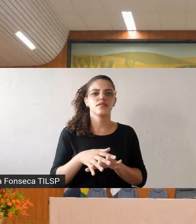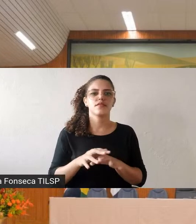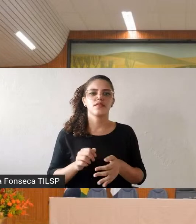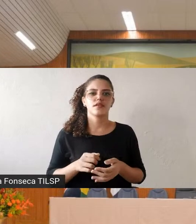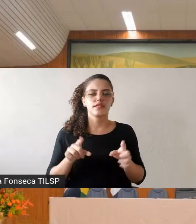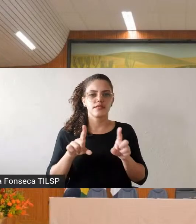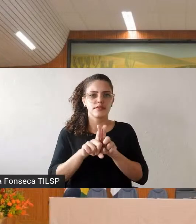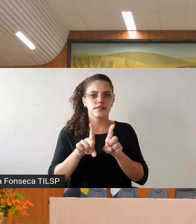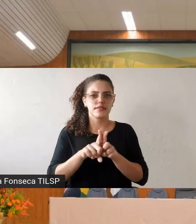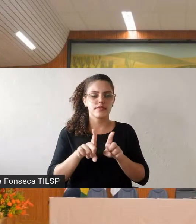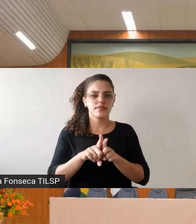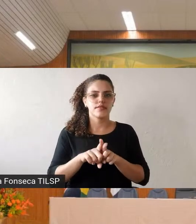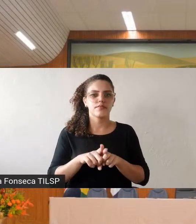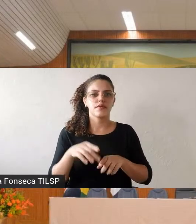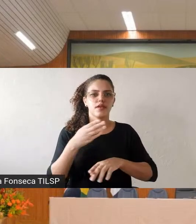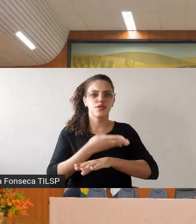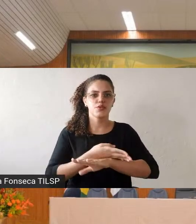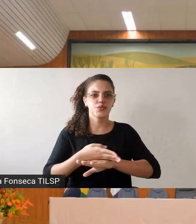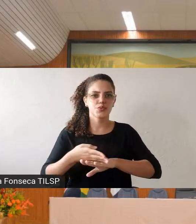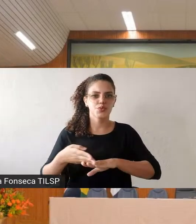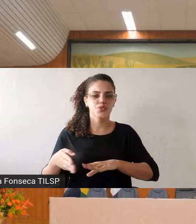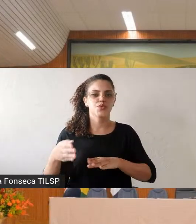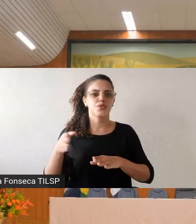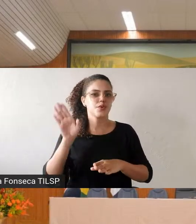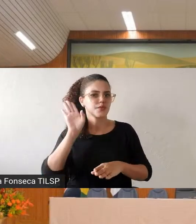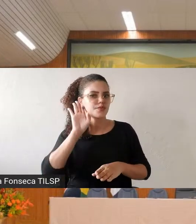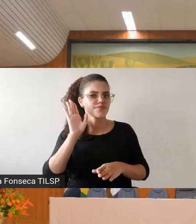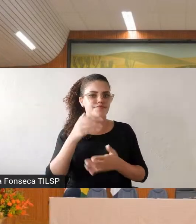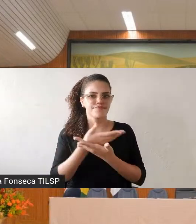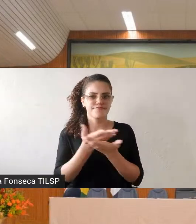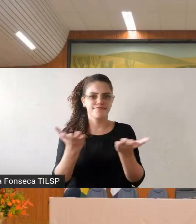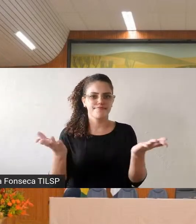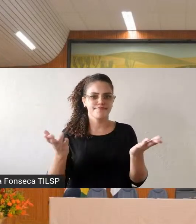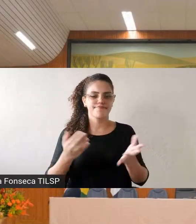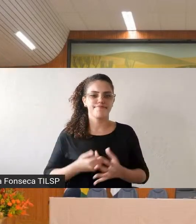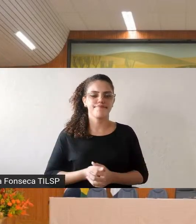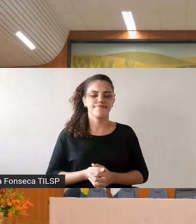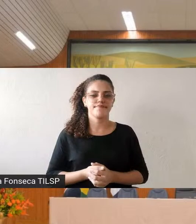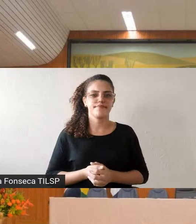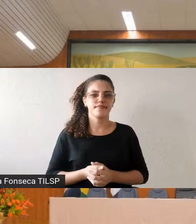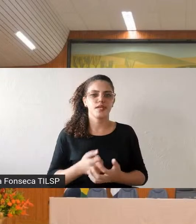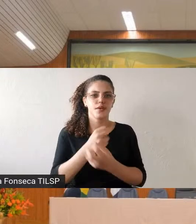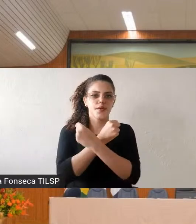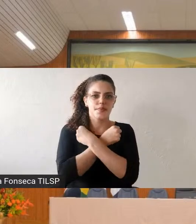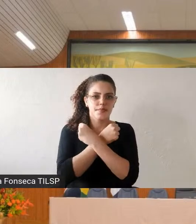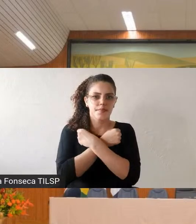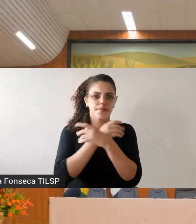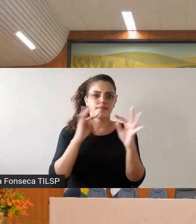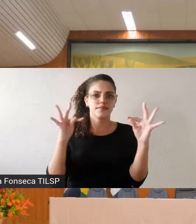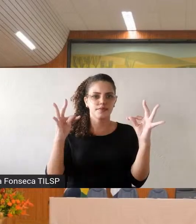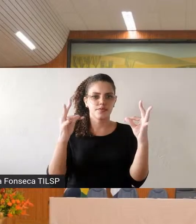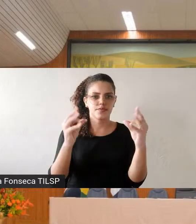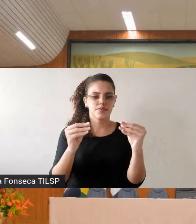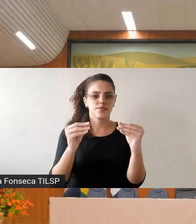escutar a comunidade. Um abraço a todas e todas e estaremos sempre à disposição.